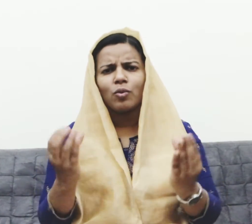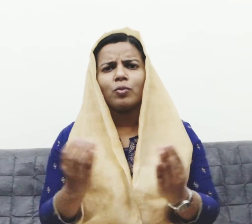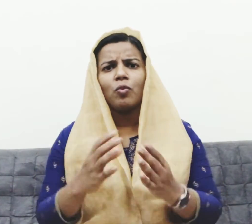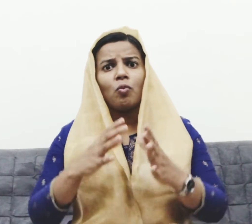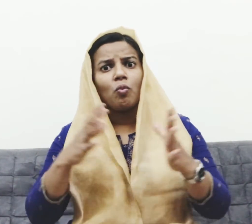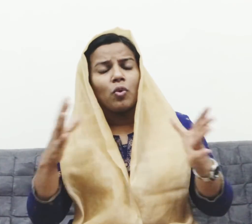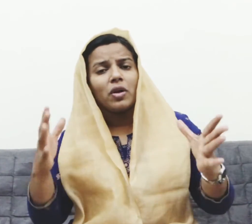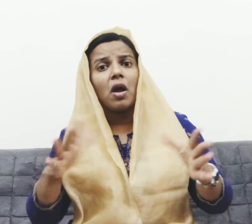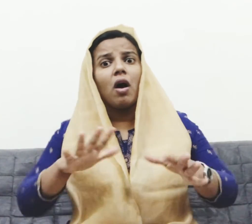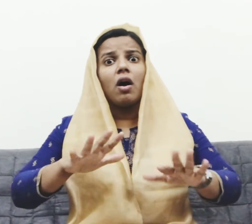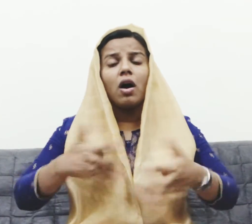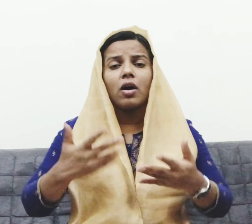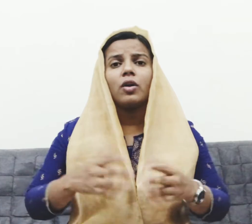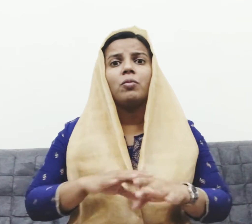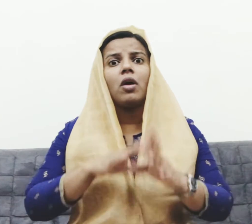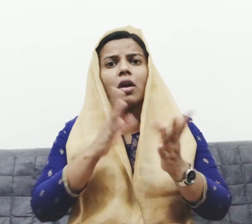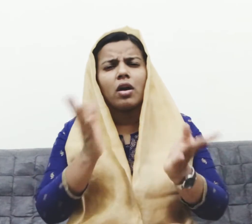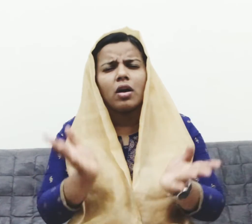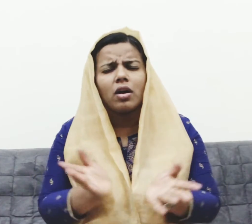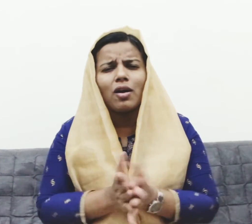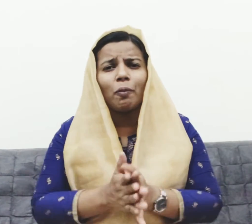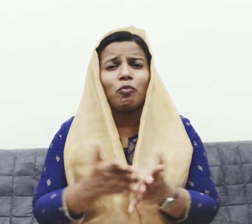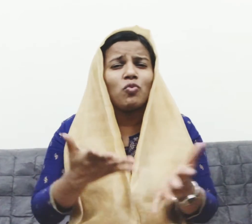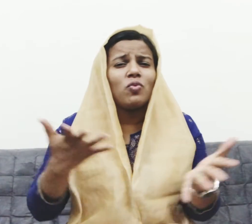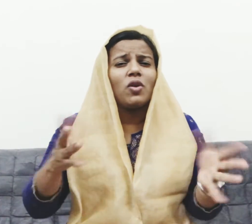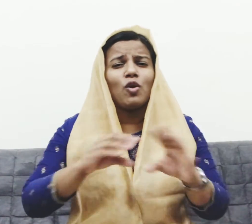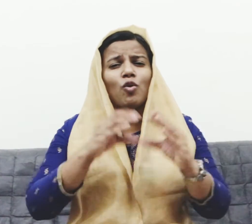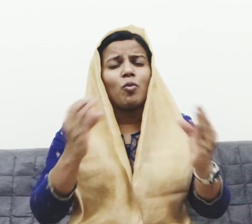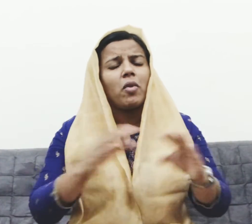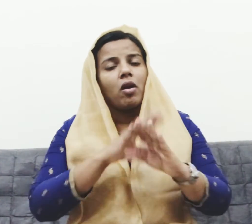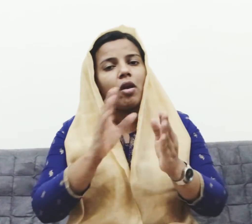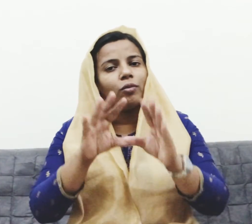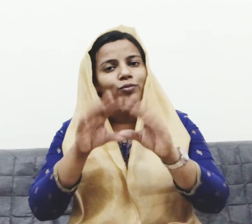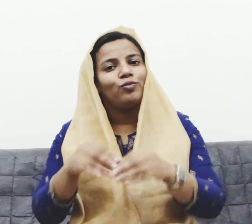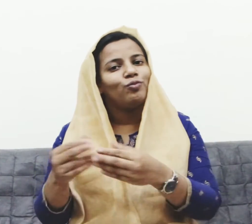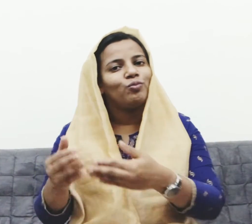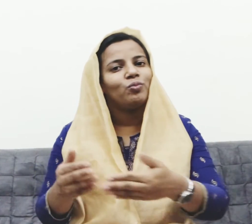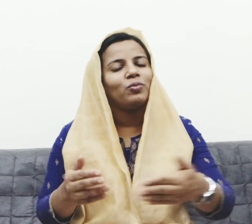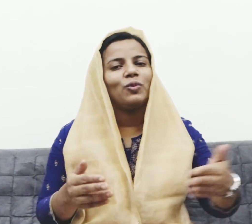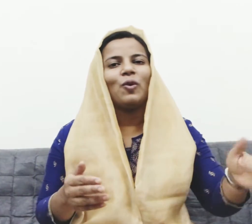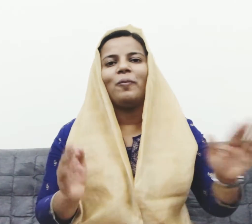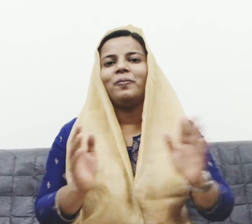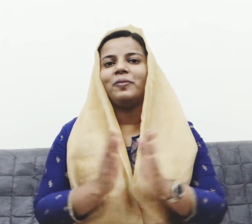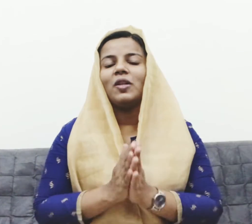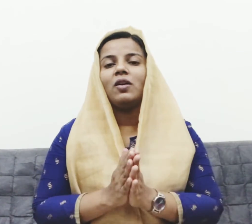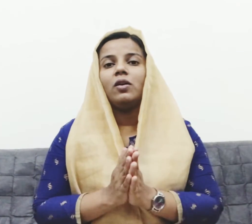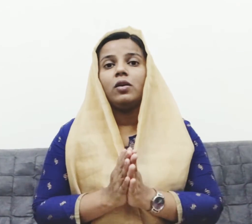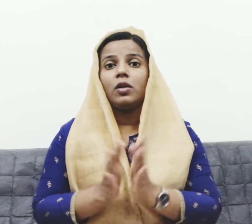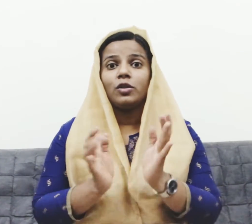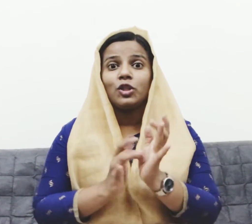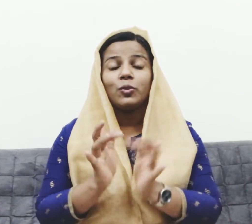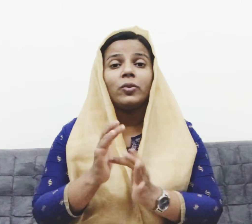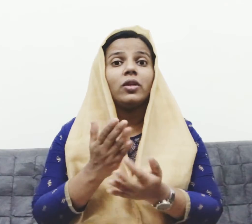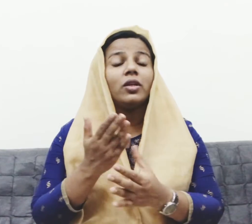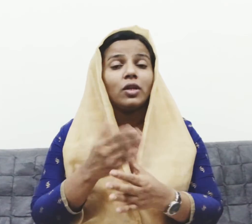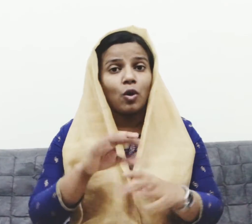ലോകവും, അതിൻ്റെ മോഹവും, അതിനകത്ത് എന്തൊക്കെയുണ്ടോ അതെല്ലാം ഒഴിഞ്ഞു പോകും. എന്നാൽ അമേൻ, ലോകത്തിൽ നിന്ന് കർത്താവിൻ്റെ ഇഷ്ടം